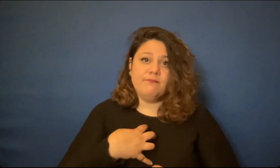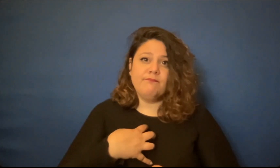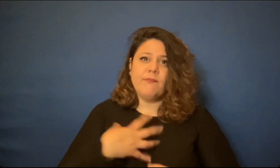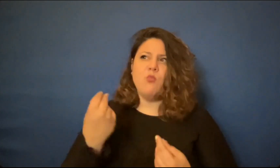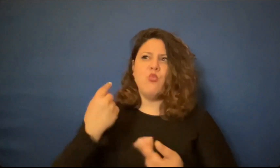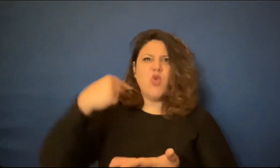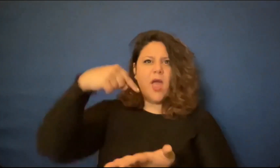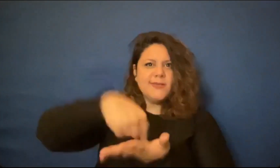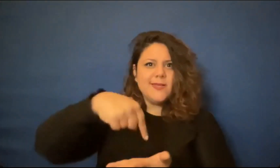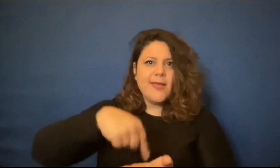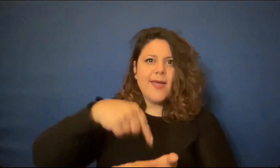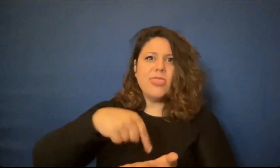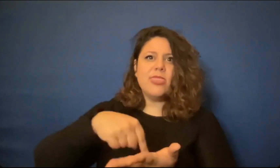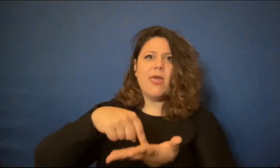exigencia,